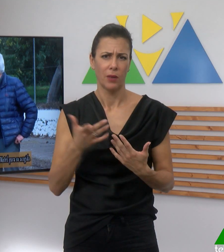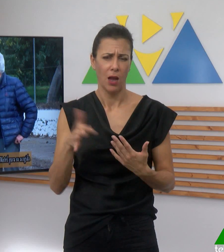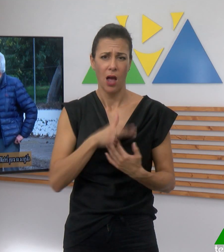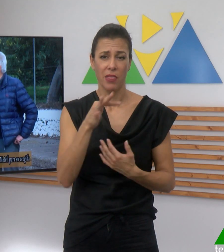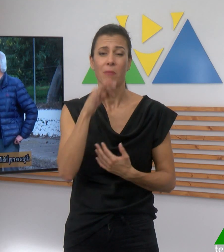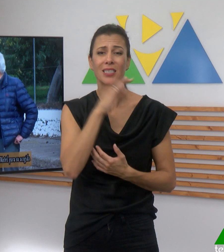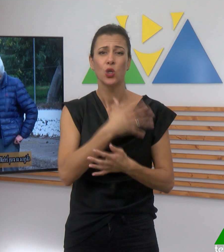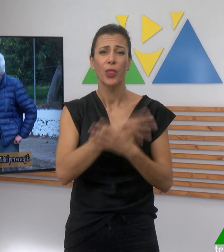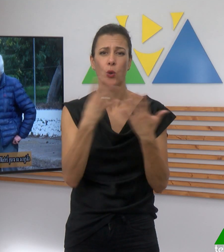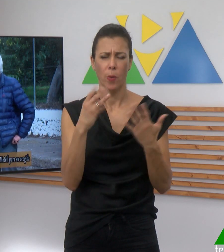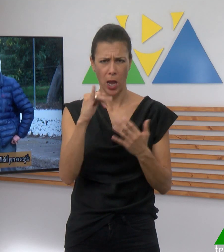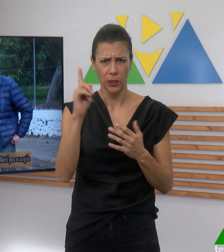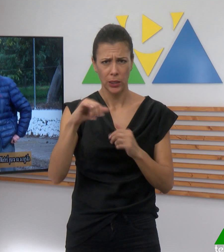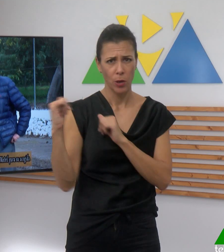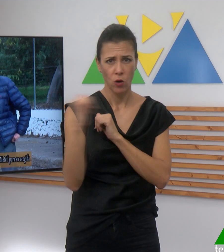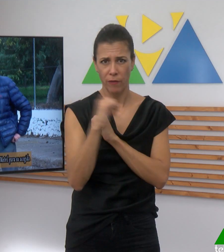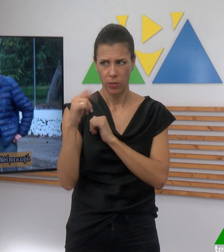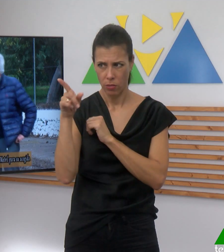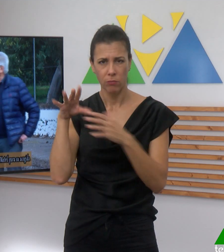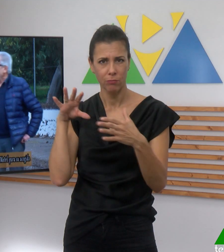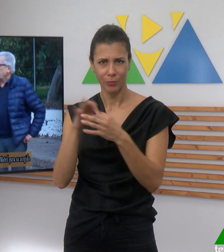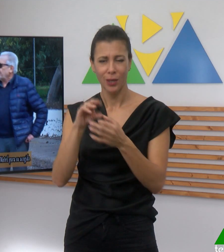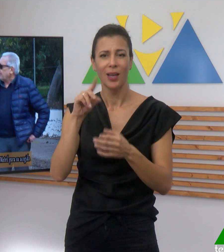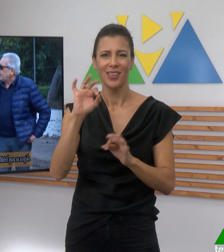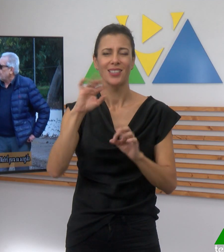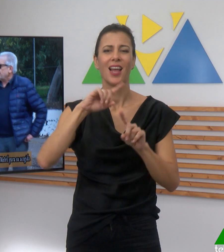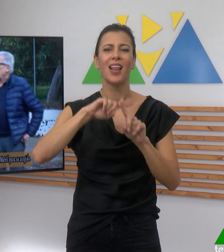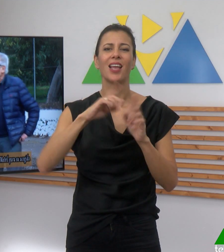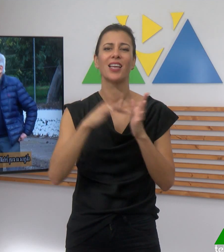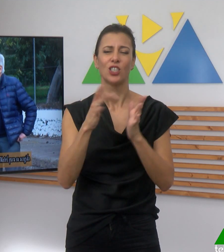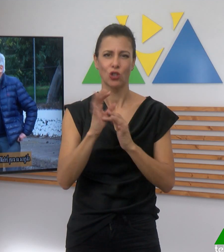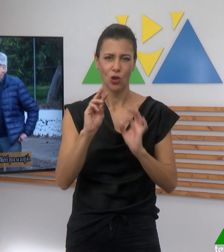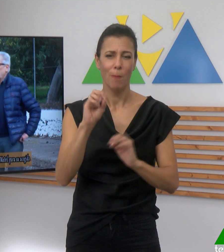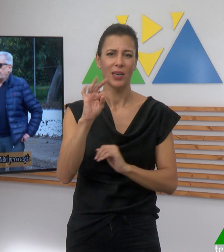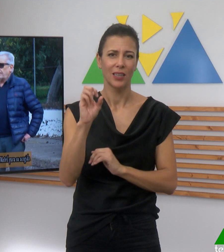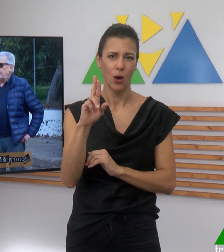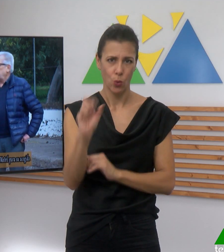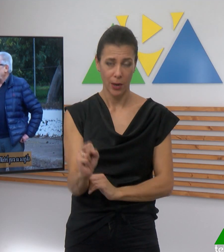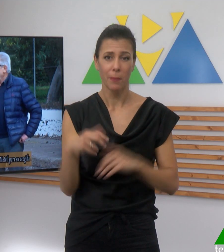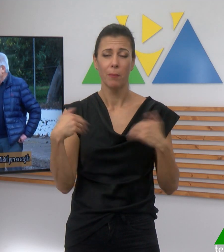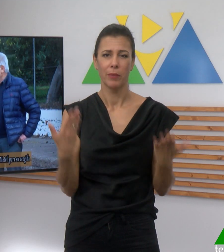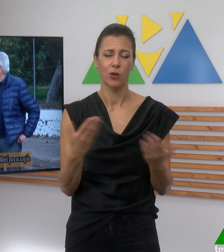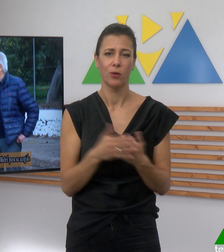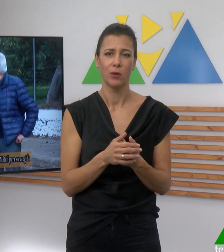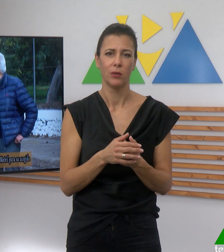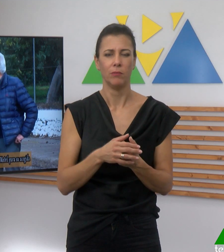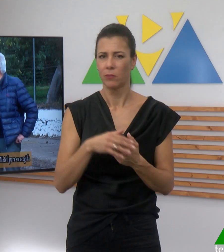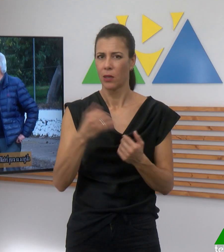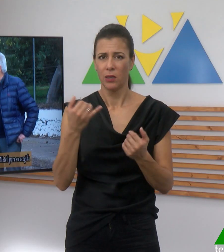X una Cofradía del Cristo patura modr una Cofradía del Cristo patura El caso es que debio desaparecer en la época de la